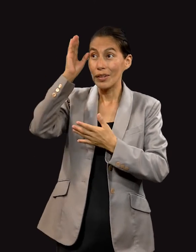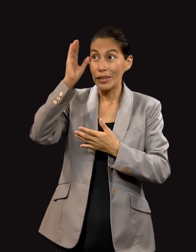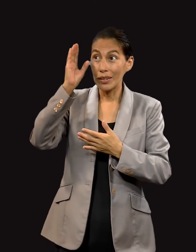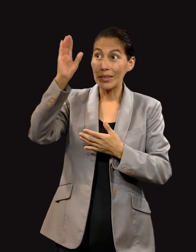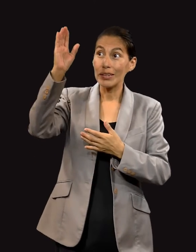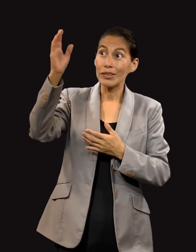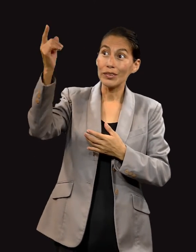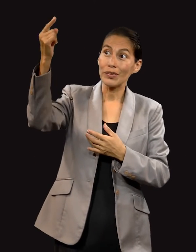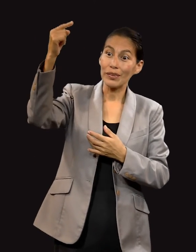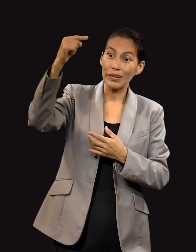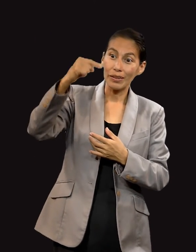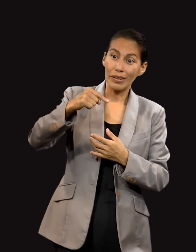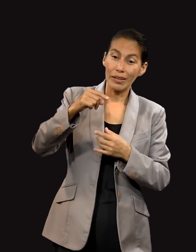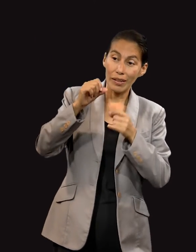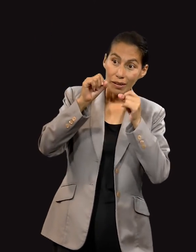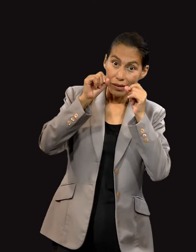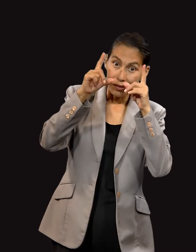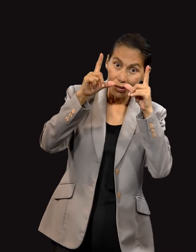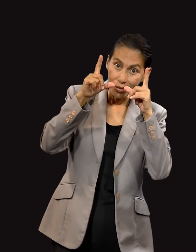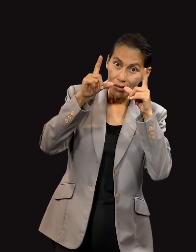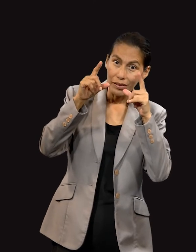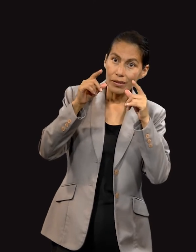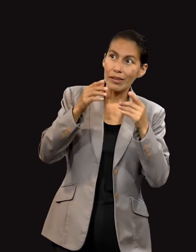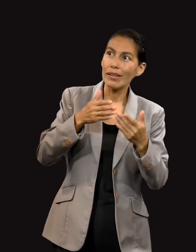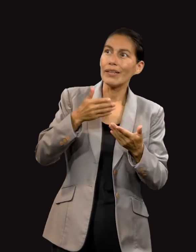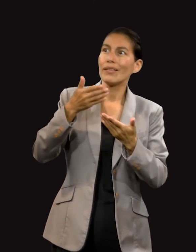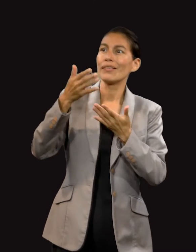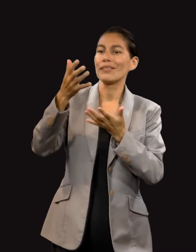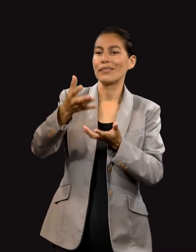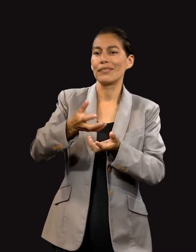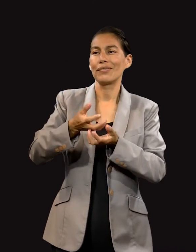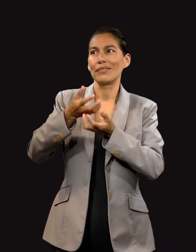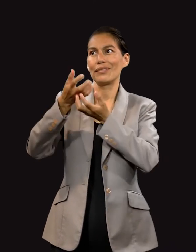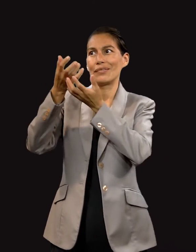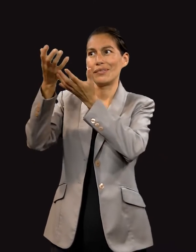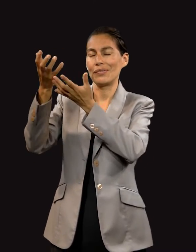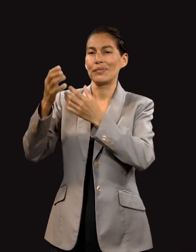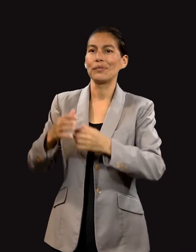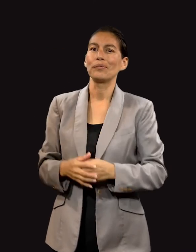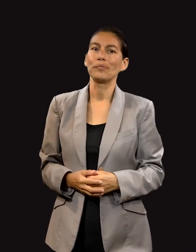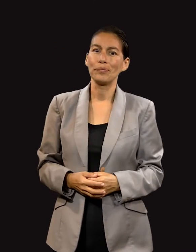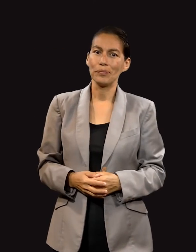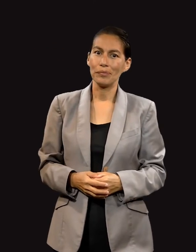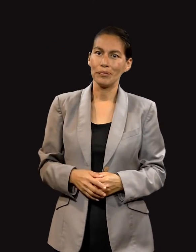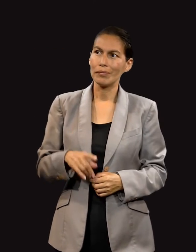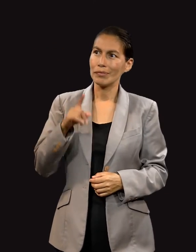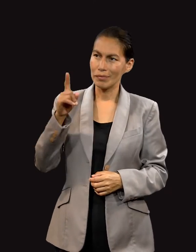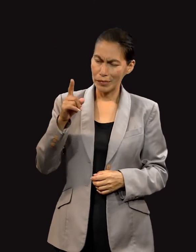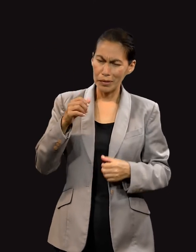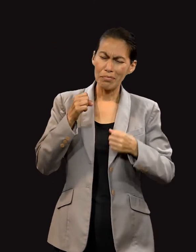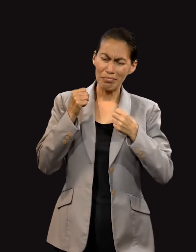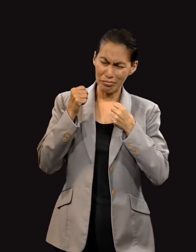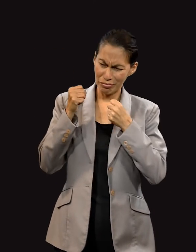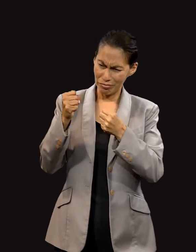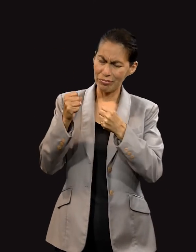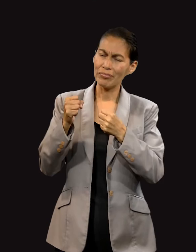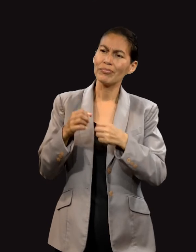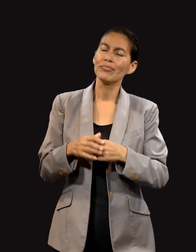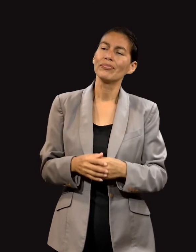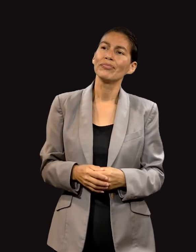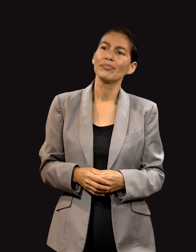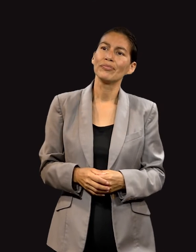creyendo en la promesa de que Cristo iba a venir a despertarla para ir con él al cielo. Amén.